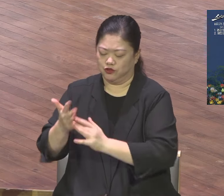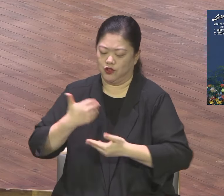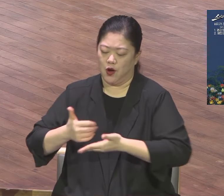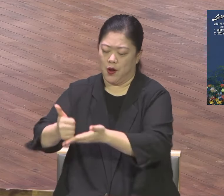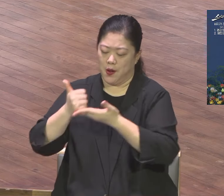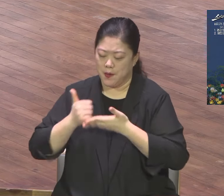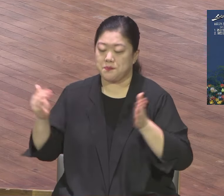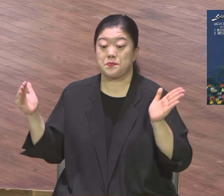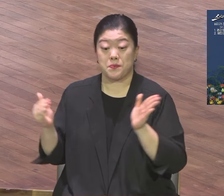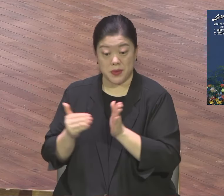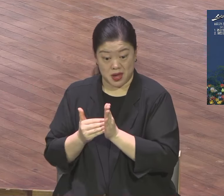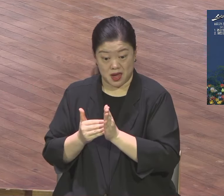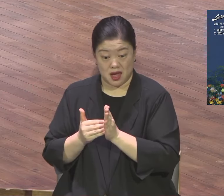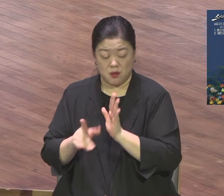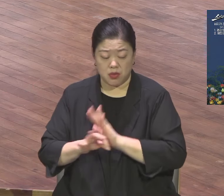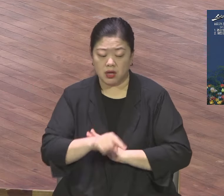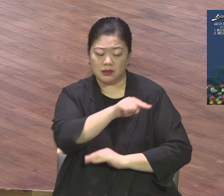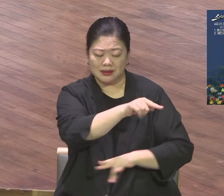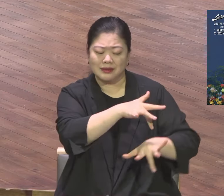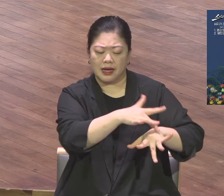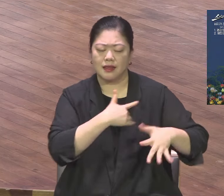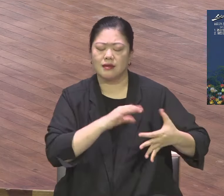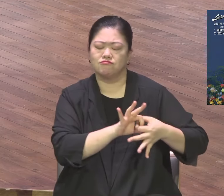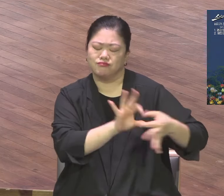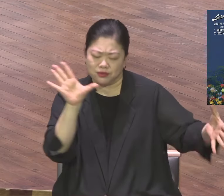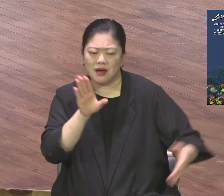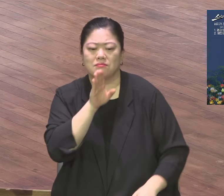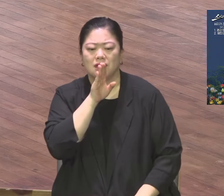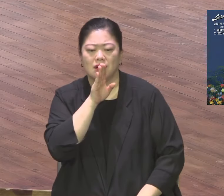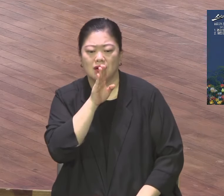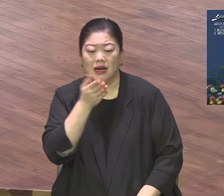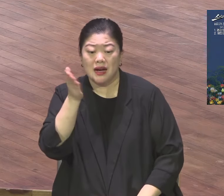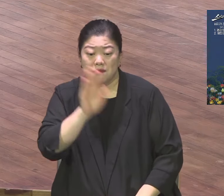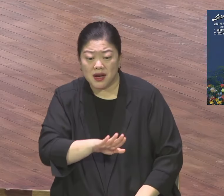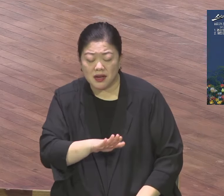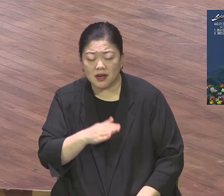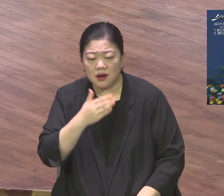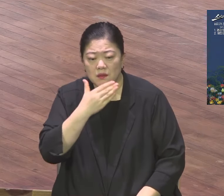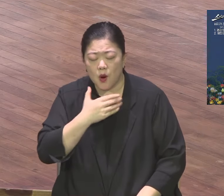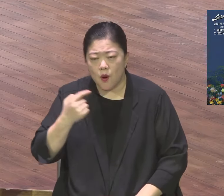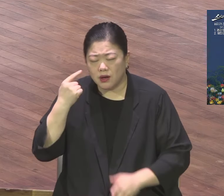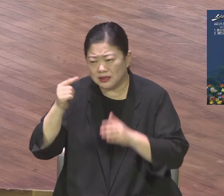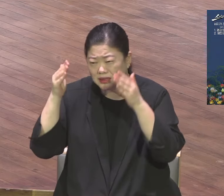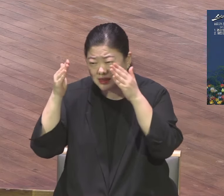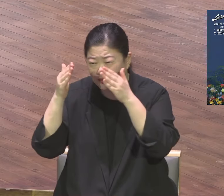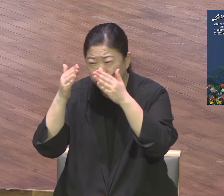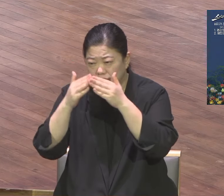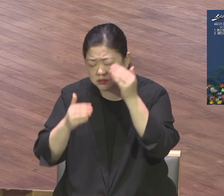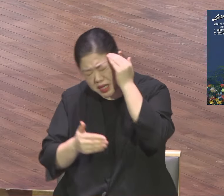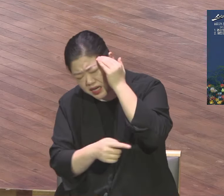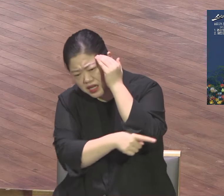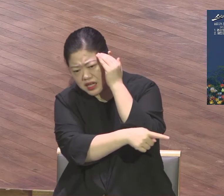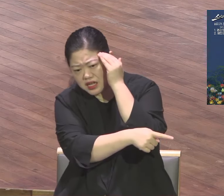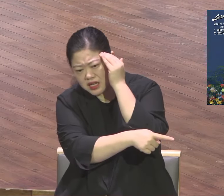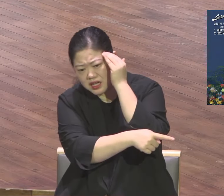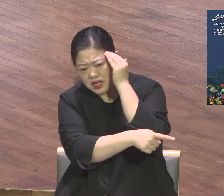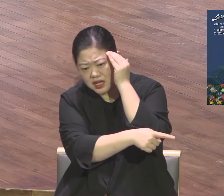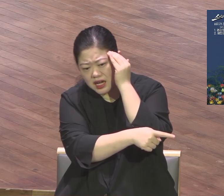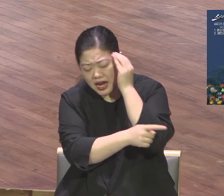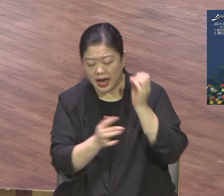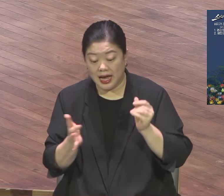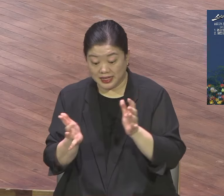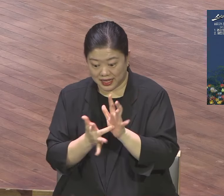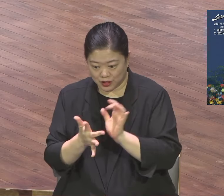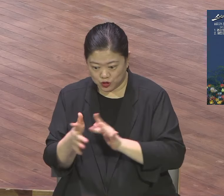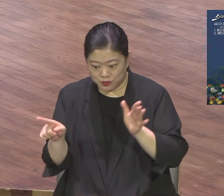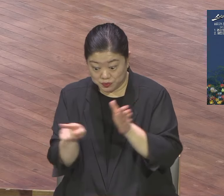못 대는데, 이 땅에 사는 하나님의 자녀로서 누려야 될 신분과 권세를 못 누리도록 공격하는